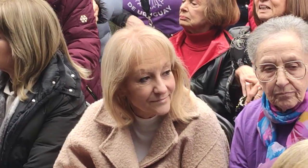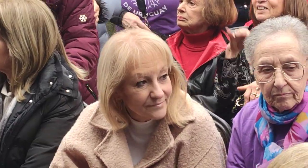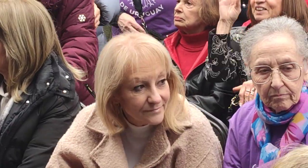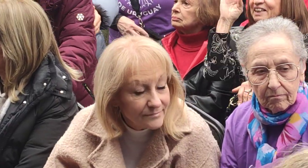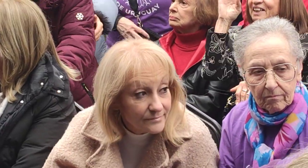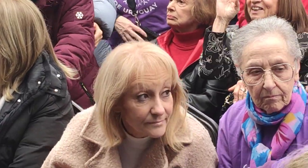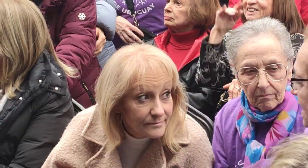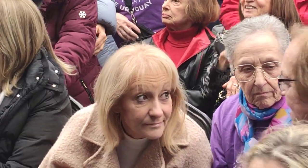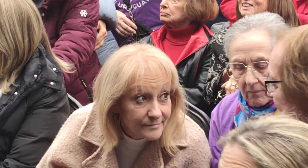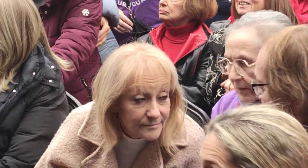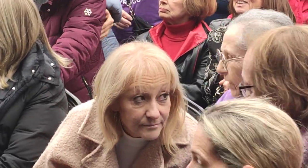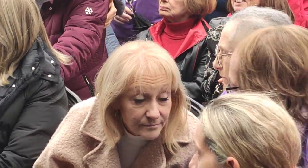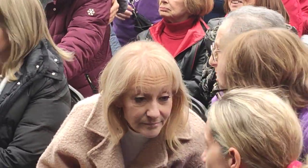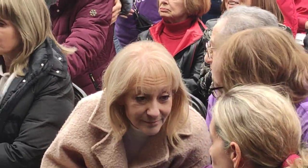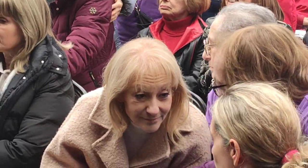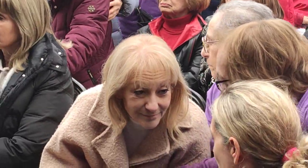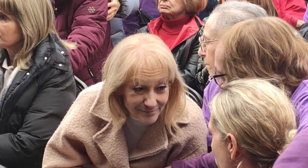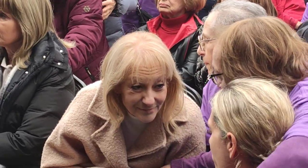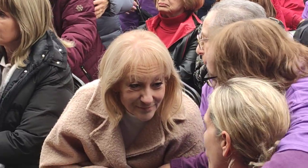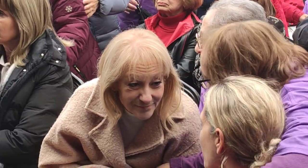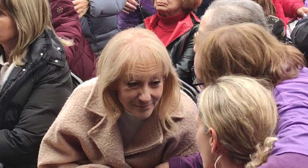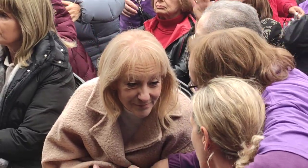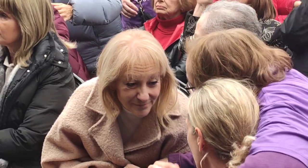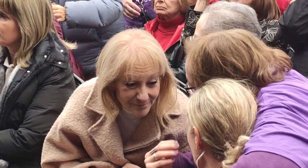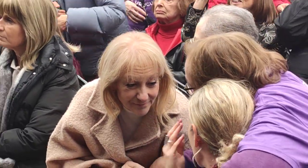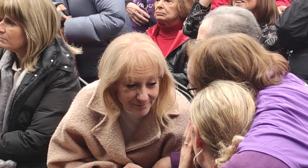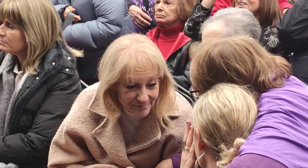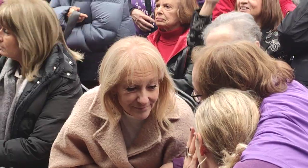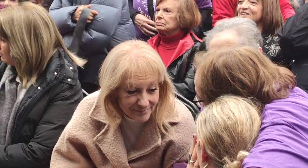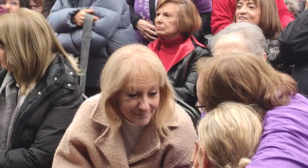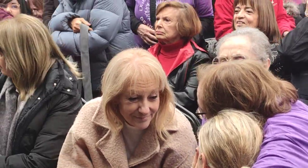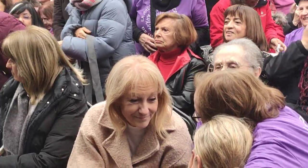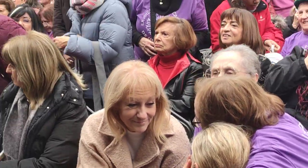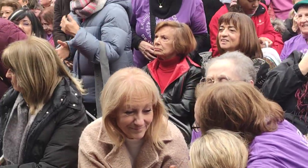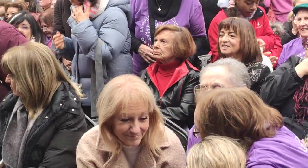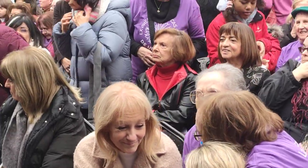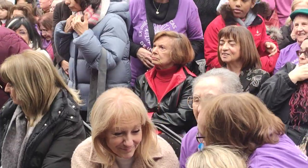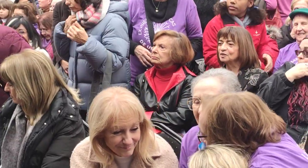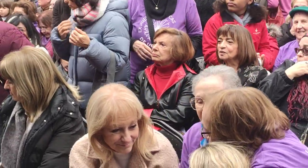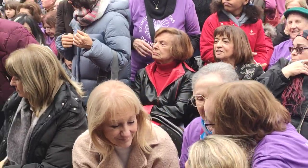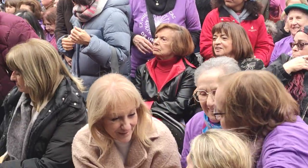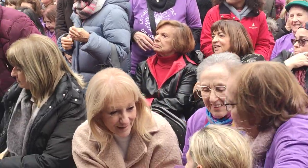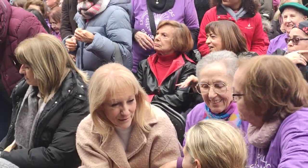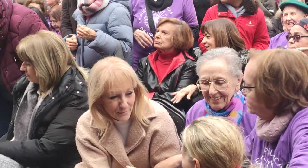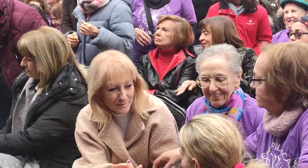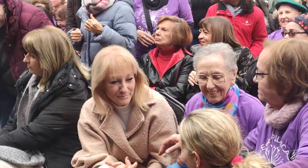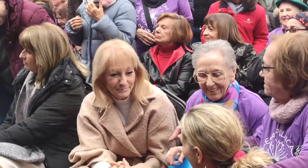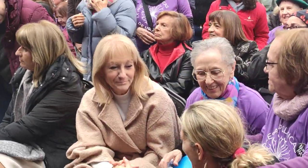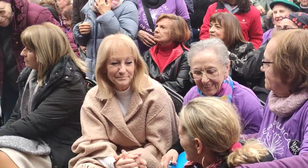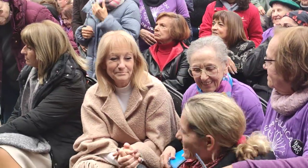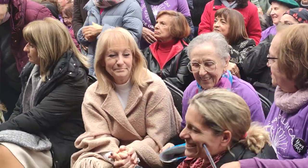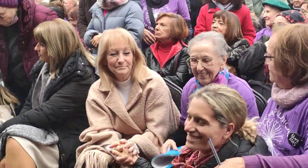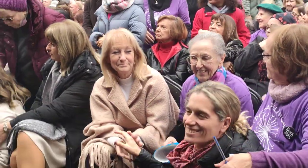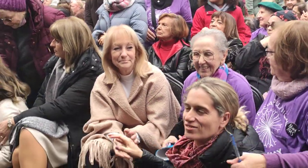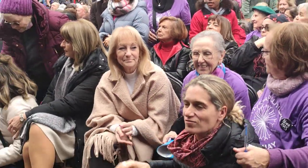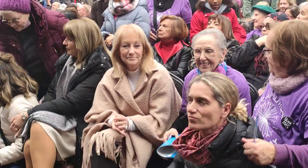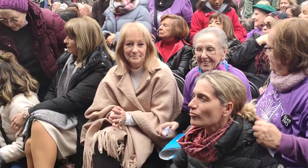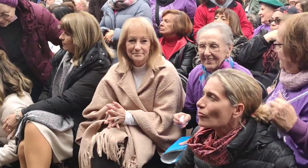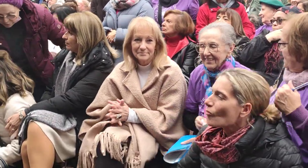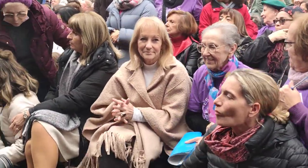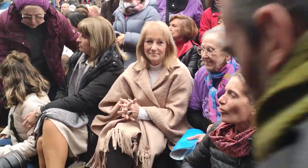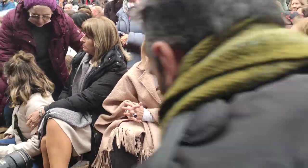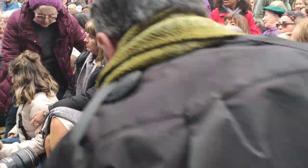Victoria Steglich Crosa como responsable, Facundo Álvarez Sot, Martín